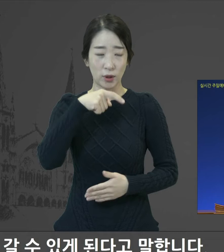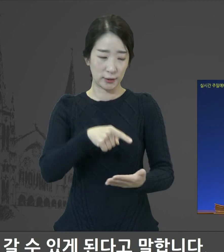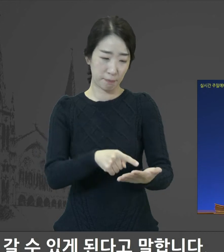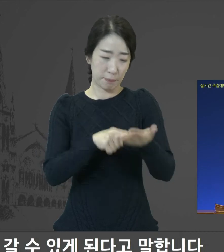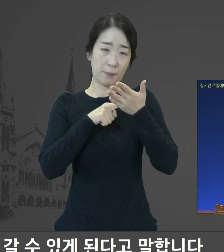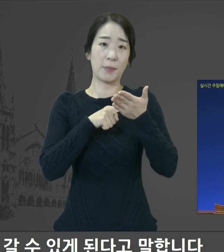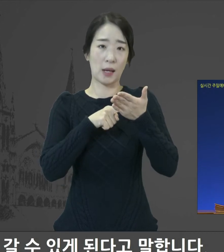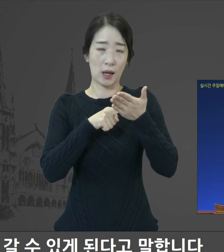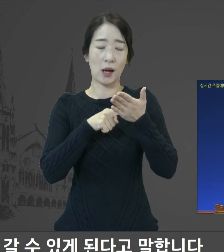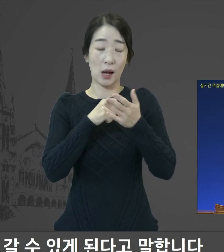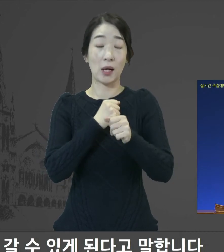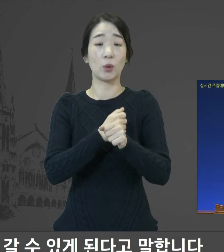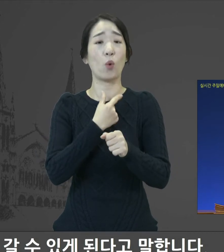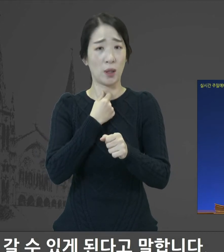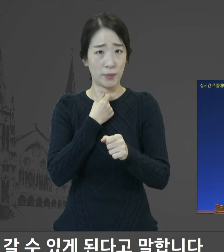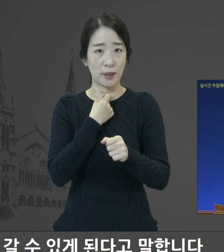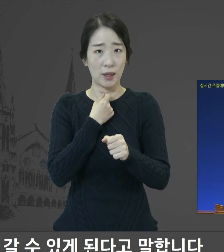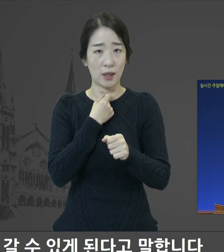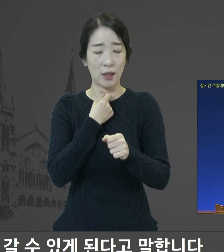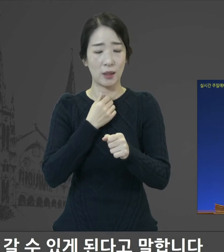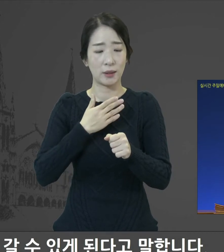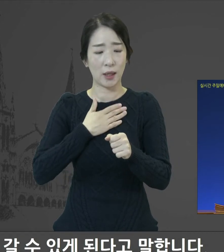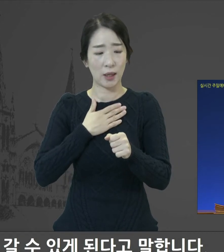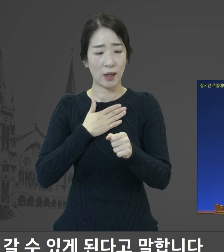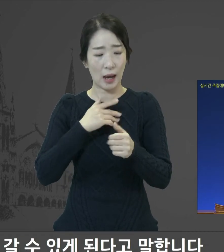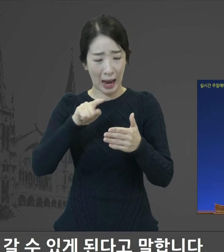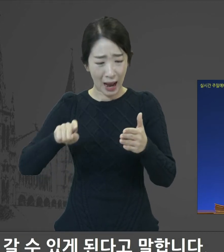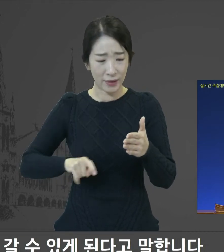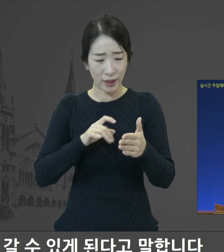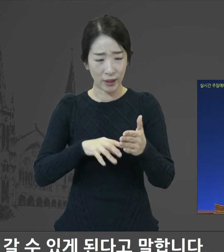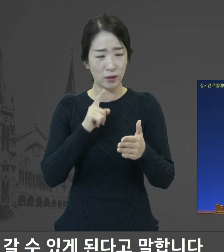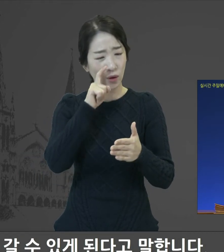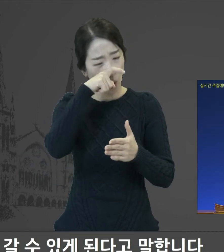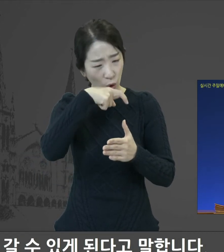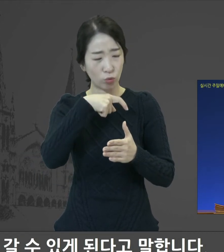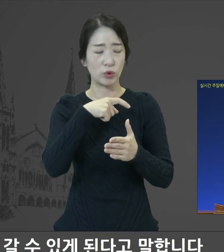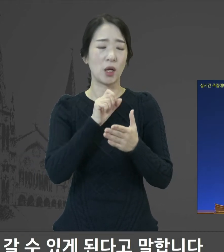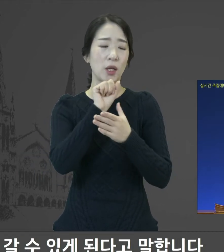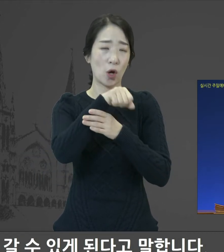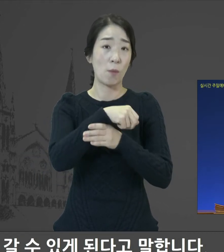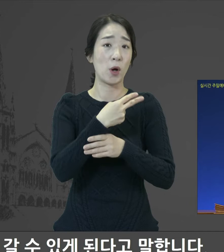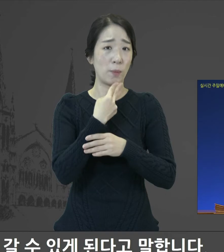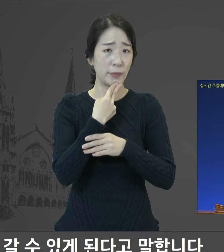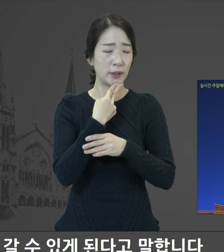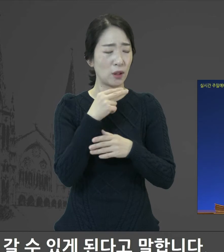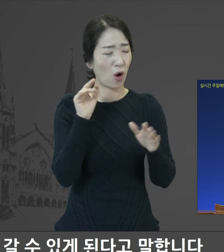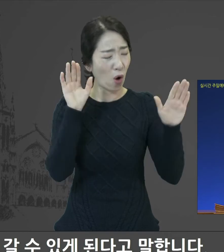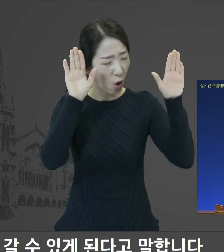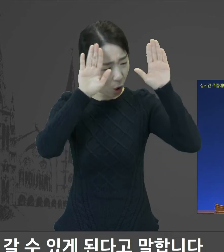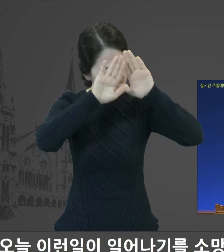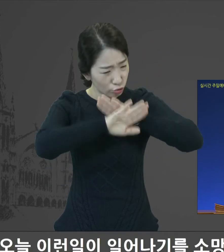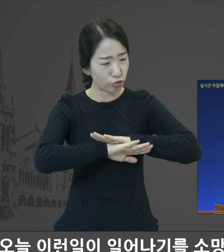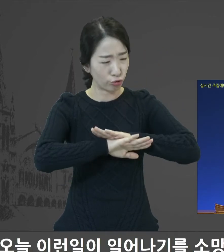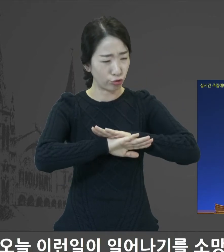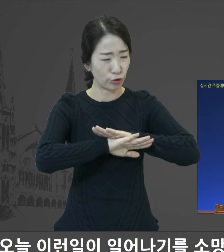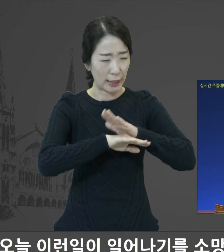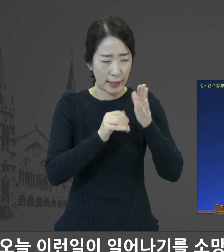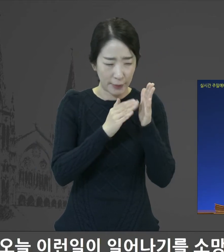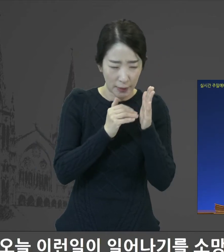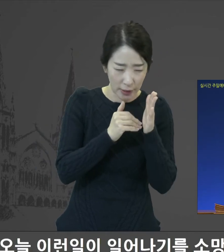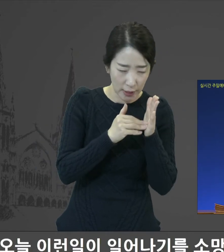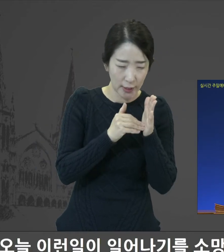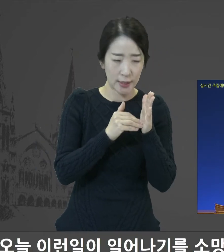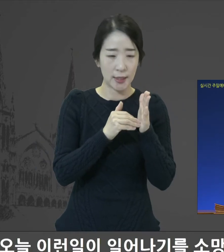소망합니다. 내 안에 열매 없는 일들도, 내 안에 있는 정말 어두운 일들 다